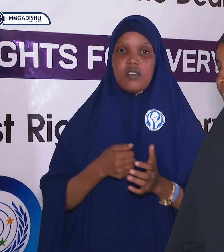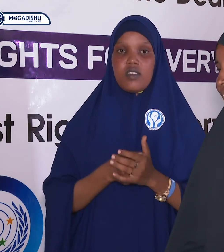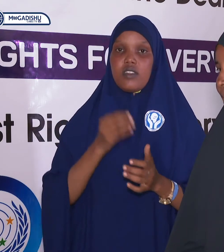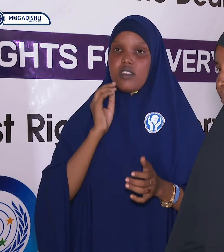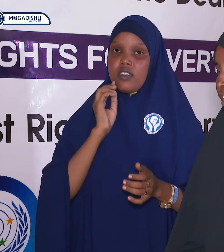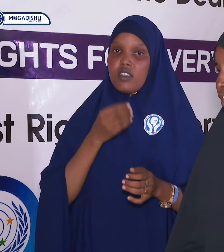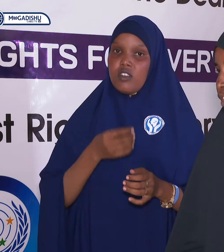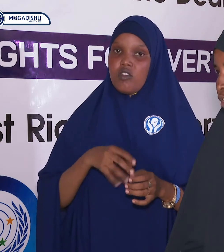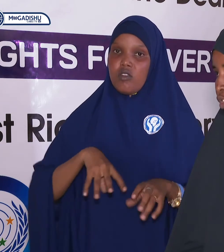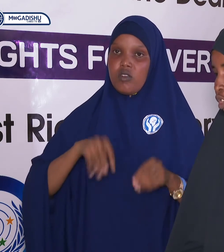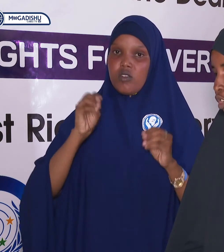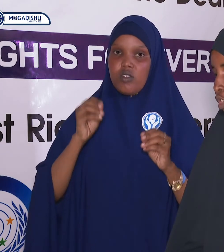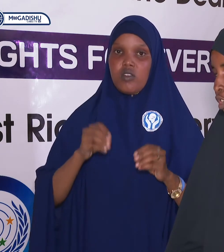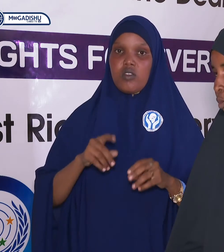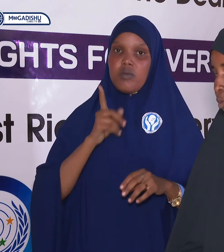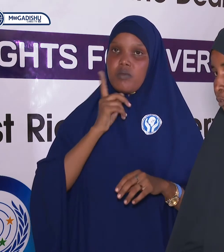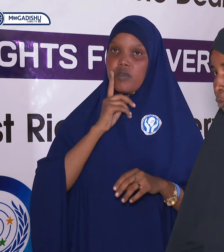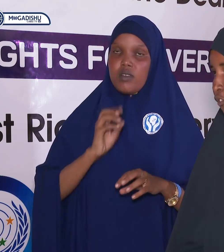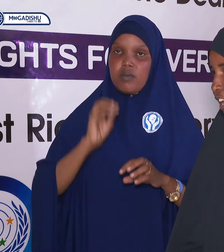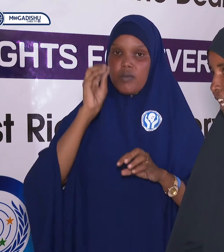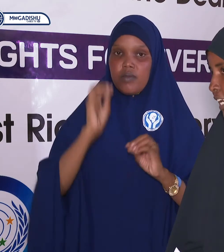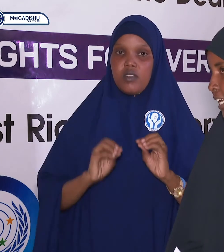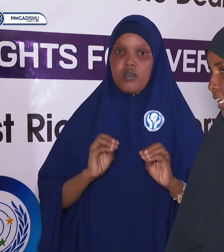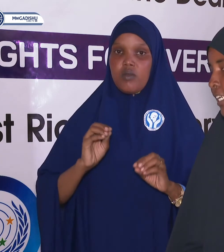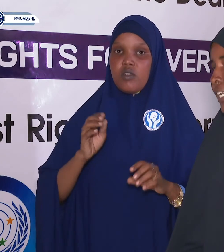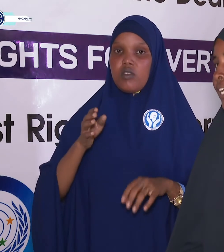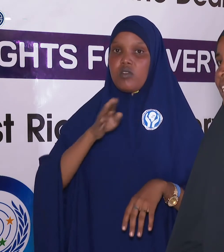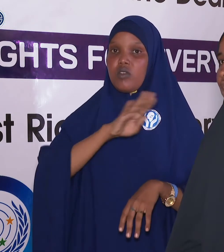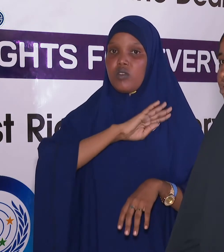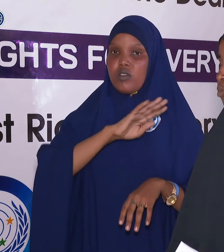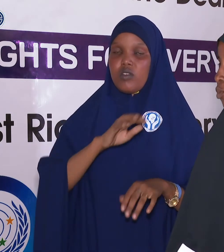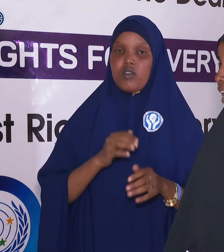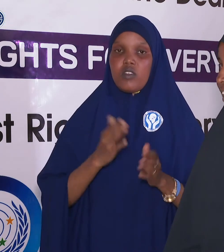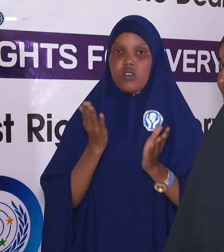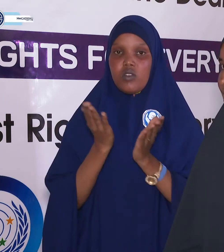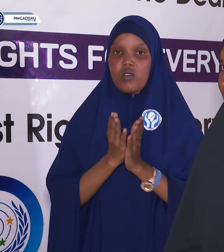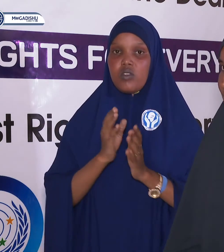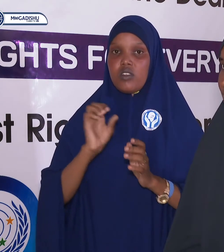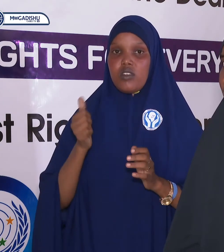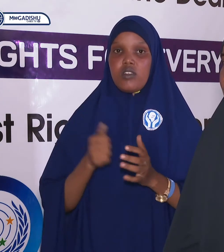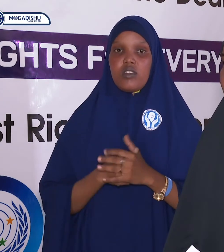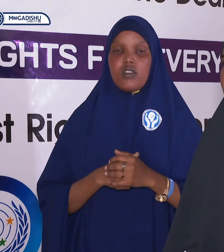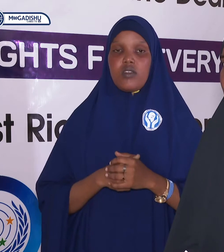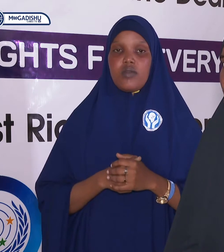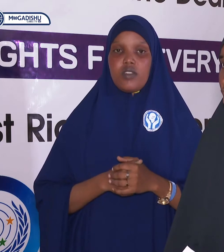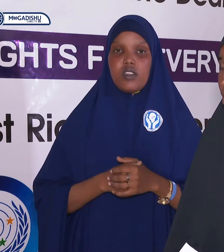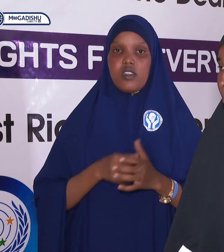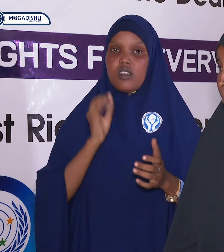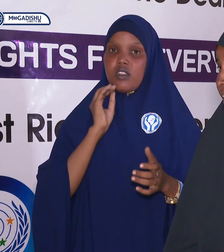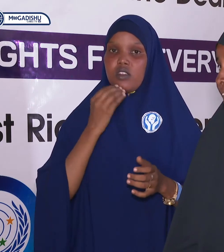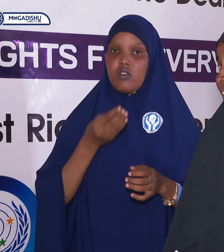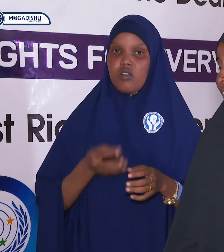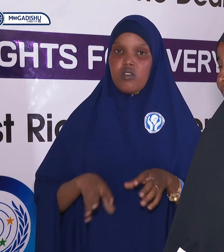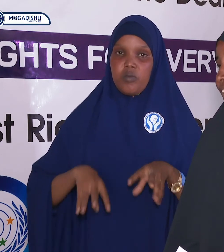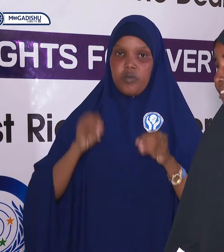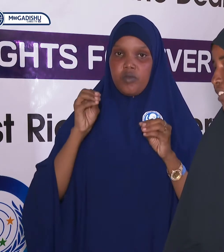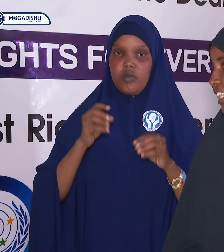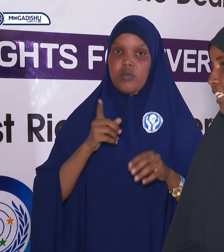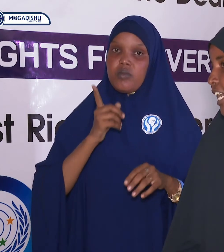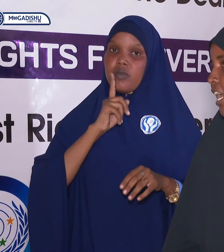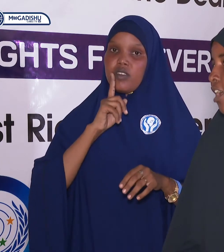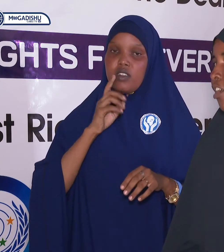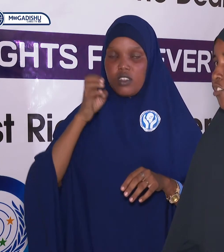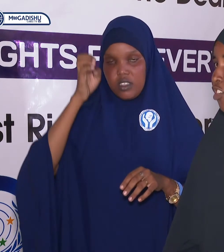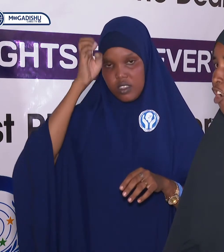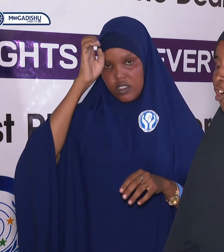berri macalimiin iyo ku filan iskuulaadka si loo helo berri dad